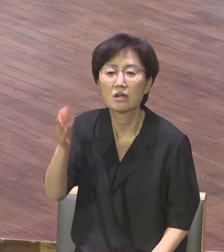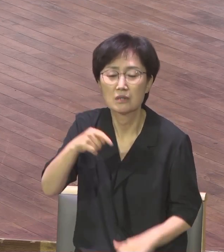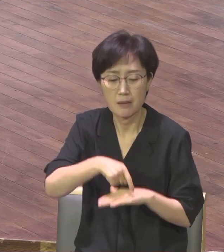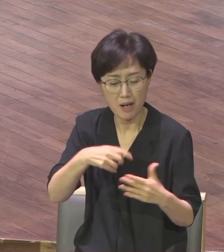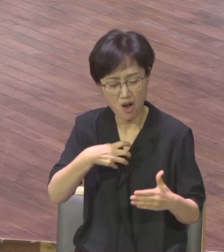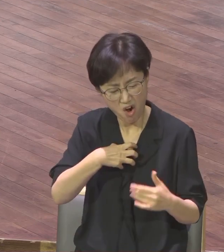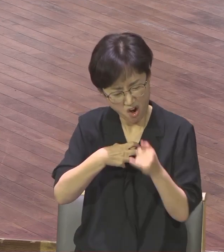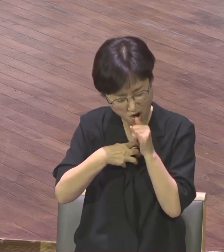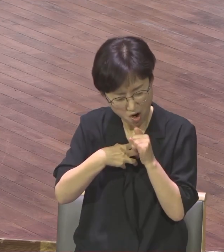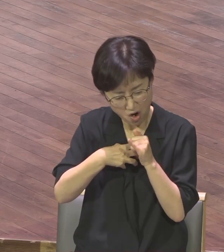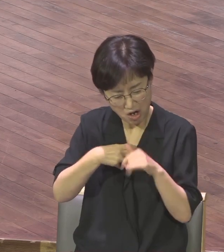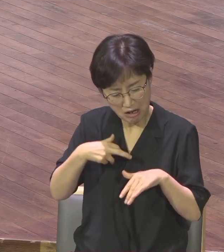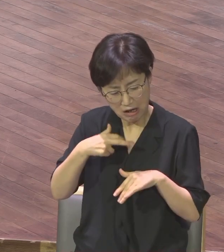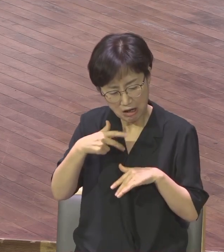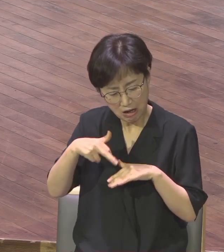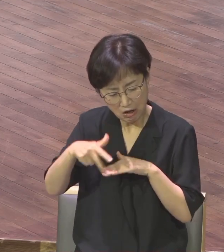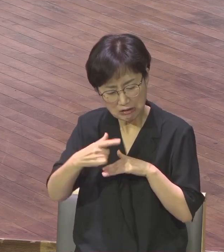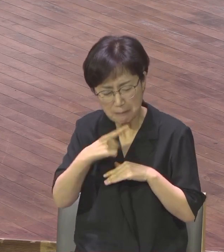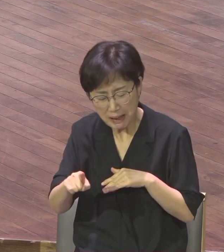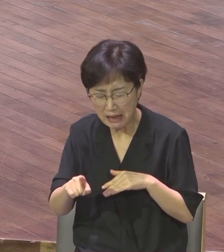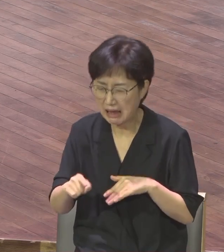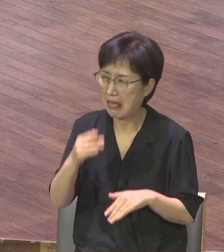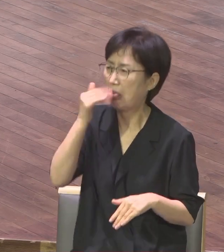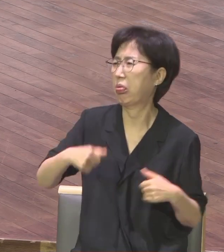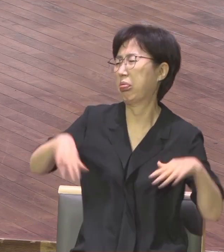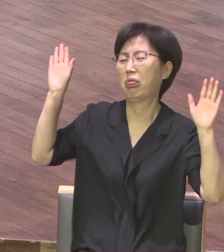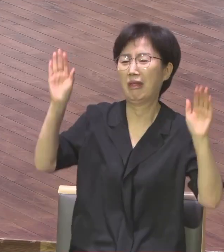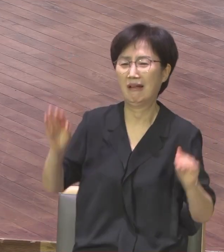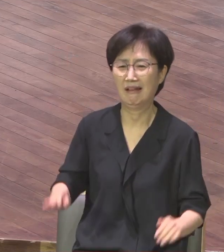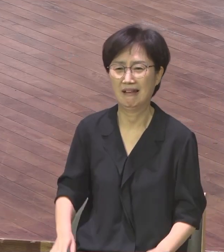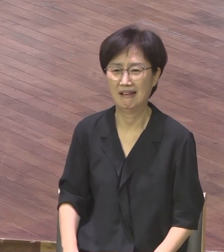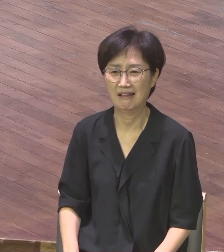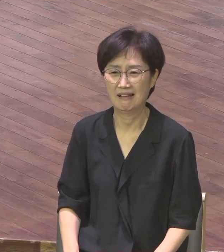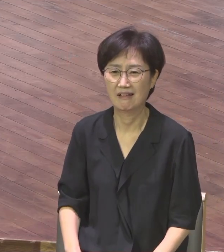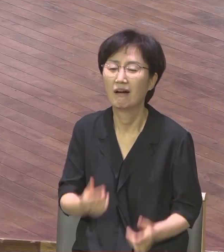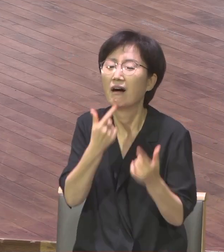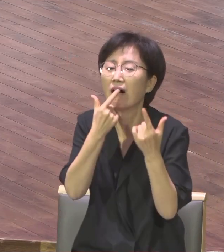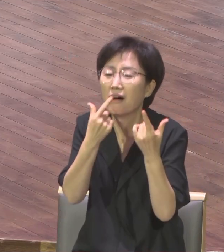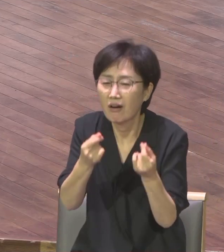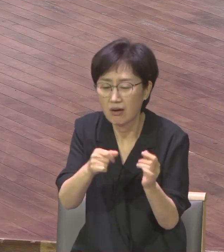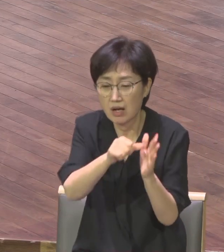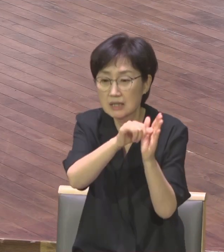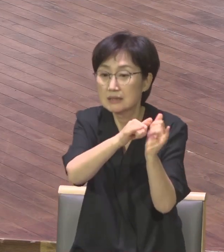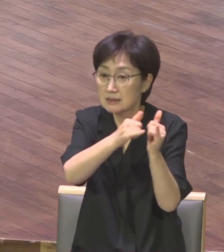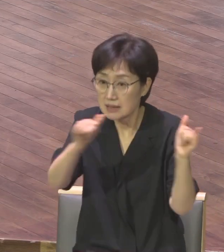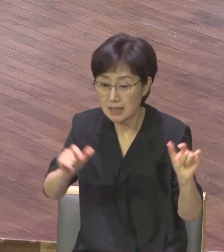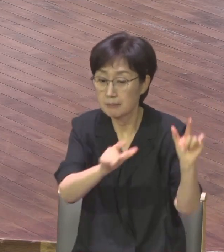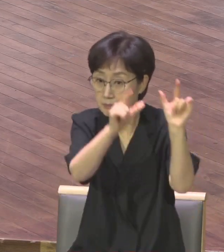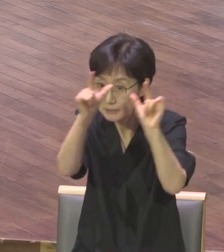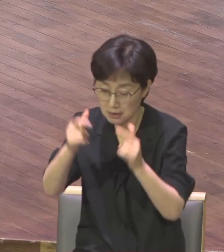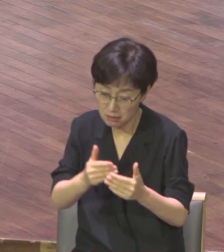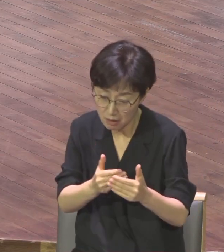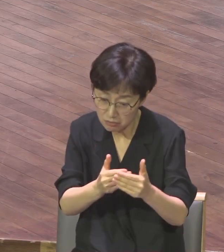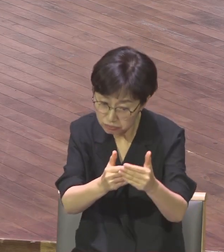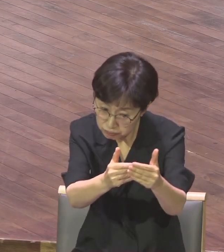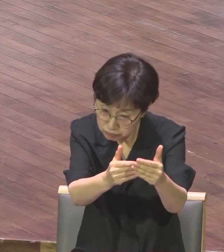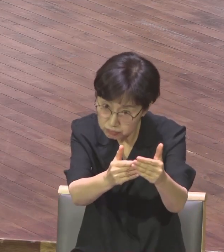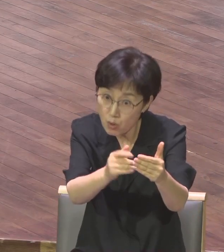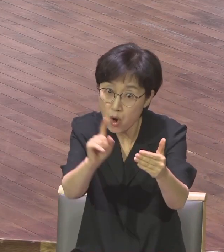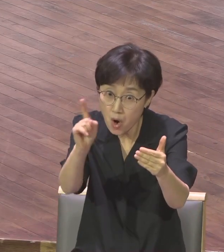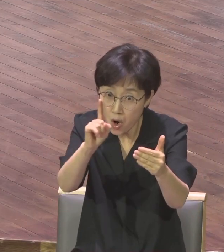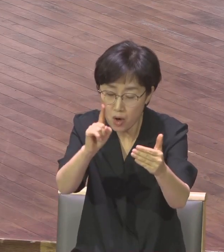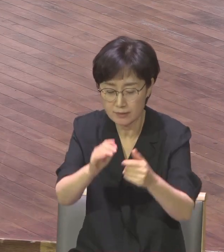있으면 잠깐 걸어도 실증이 난다. 인생 행로도 이것과 마찬가지니